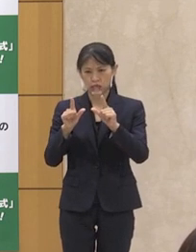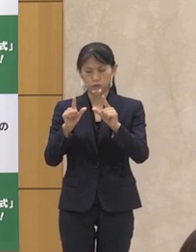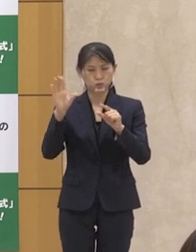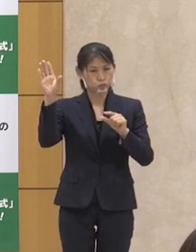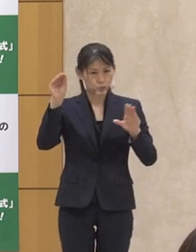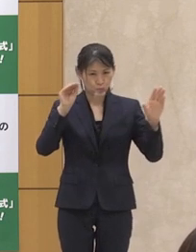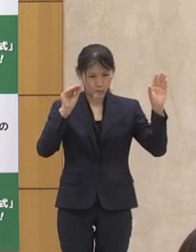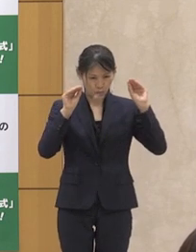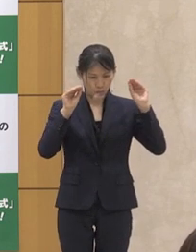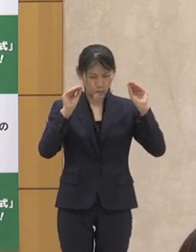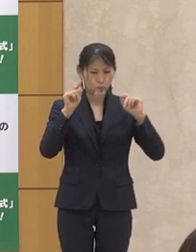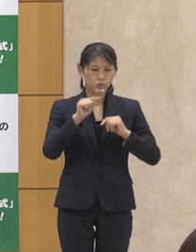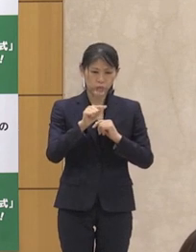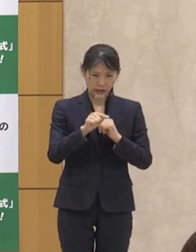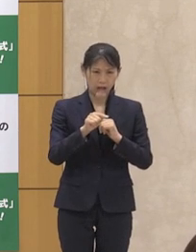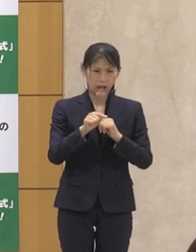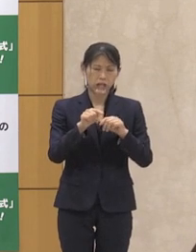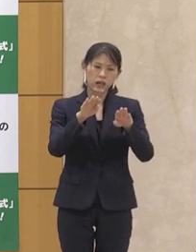報というのは、それは差別なんだ